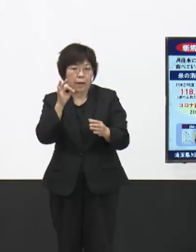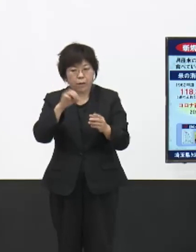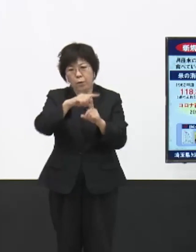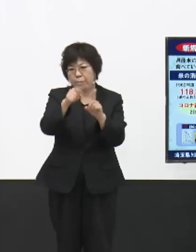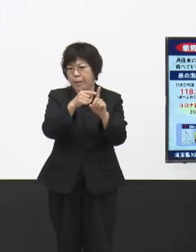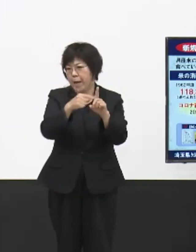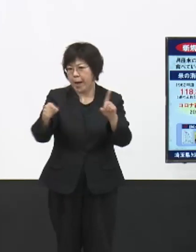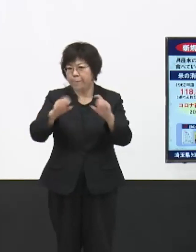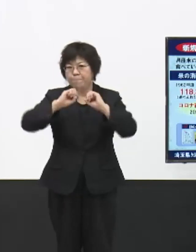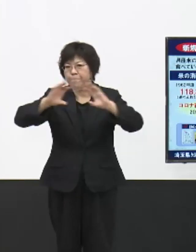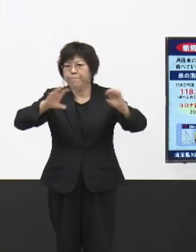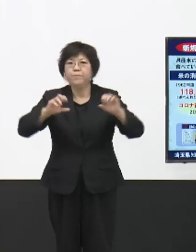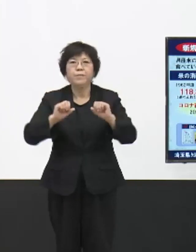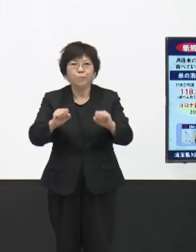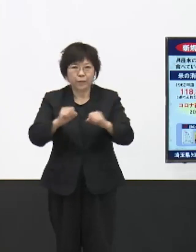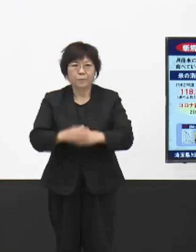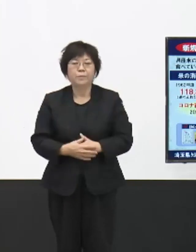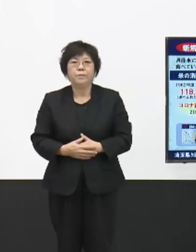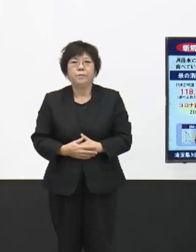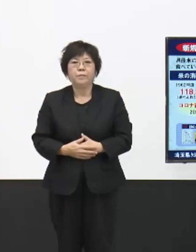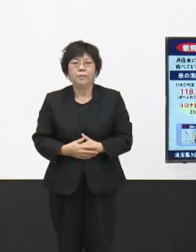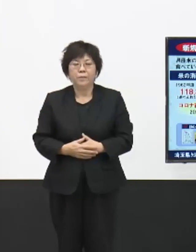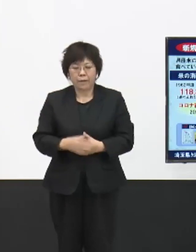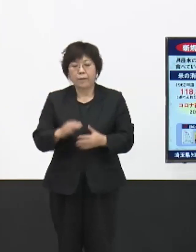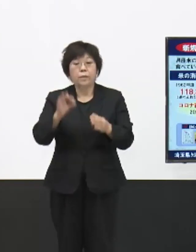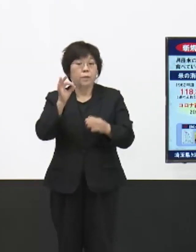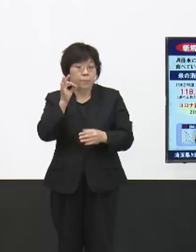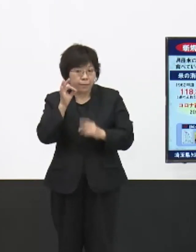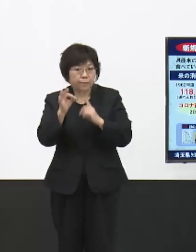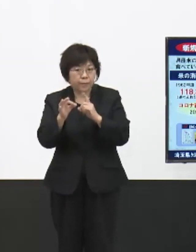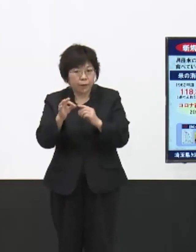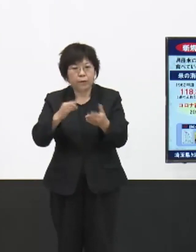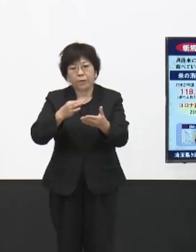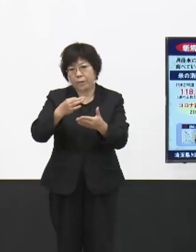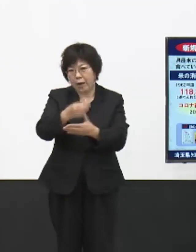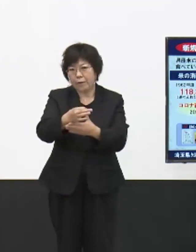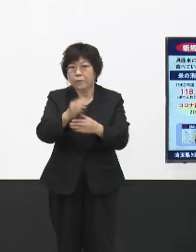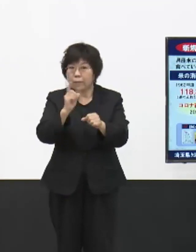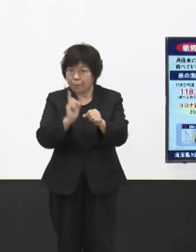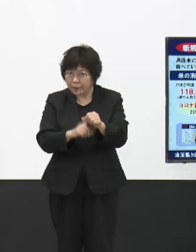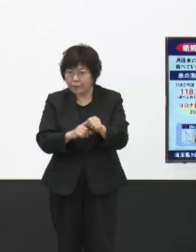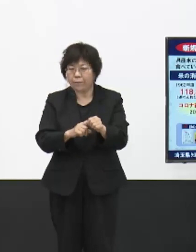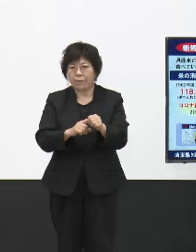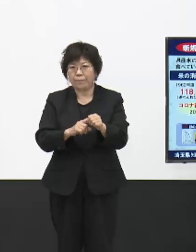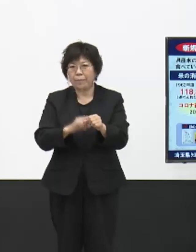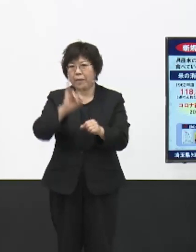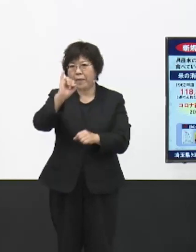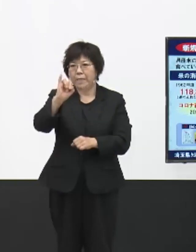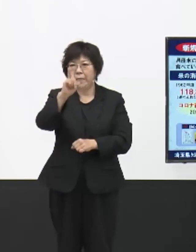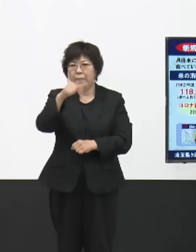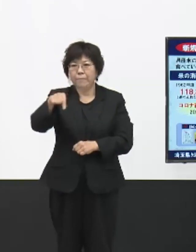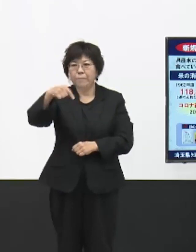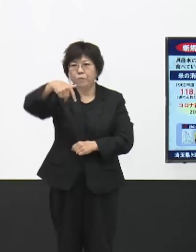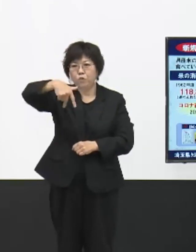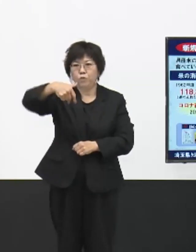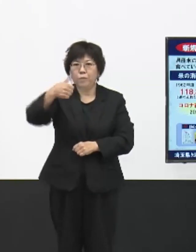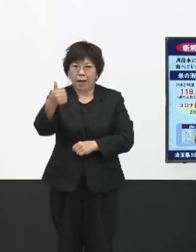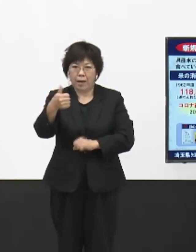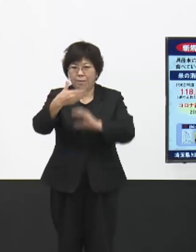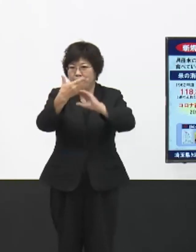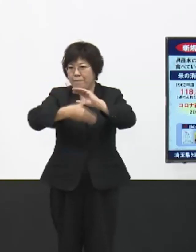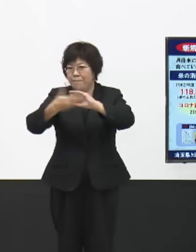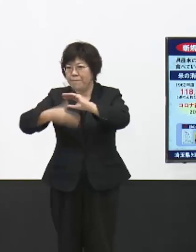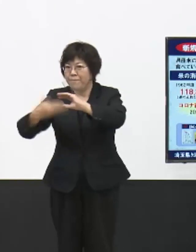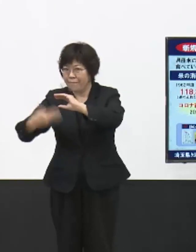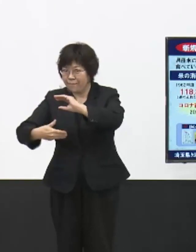します。その他、県産米をお買い求めいただけるよう、県ではインスタグラムを活用した県産米